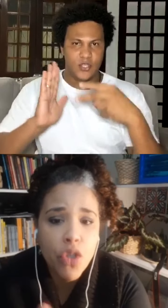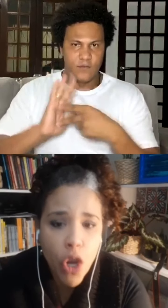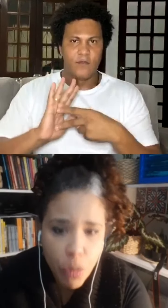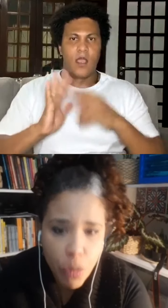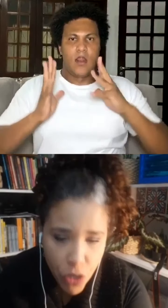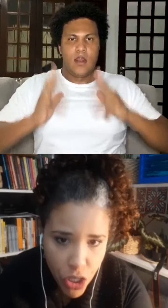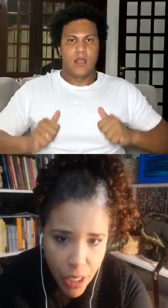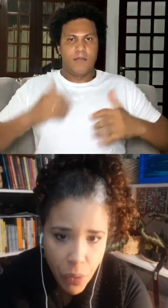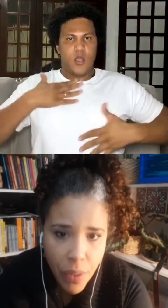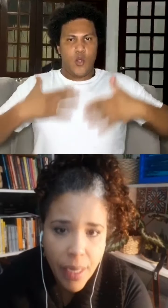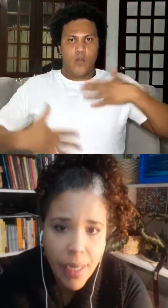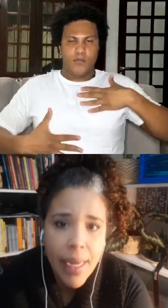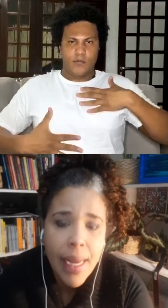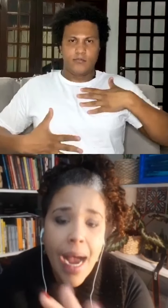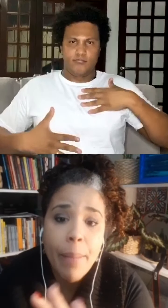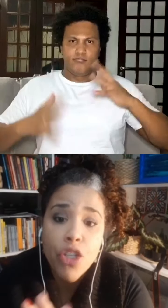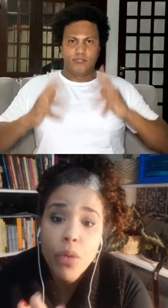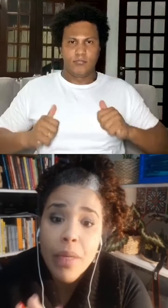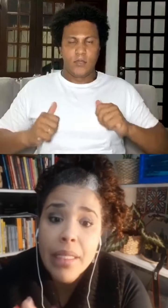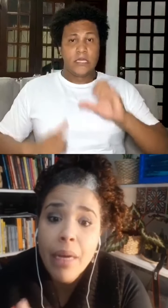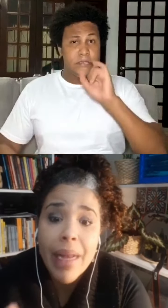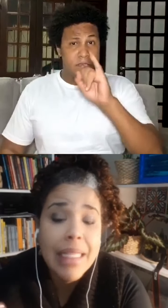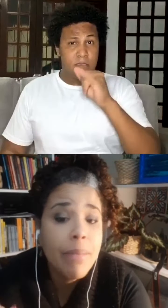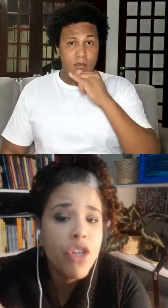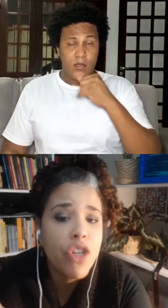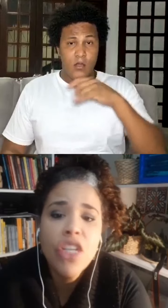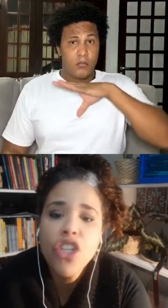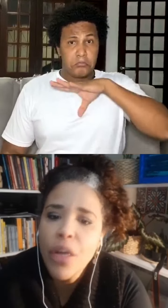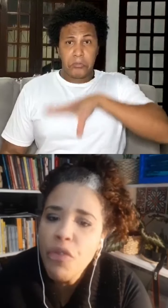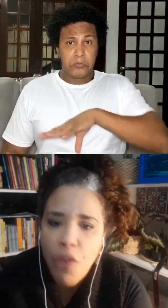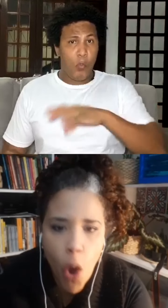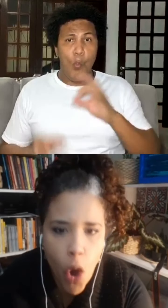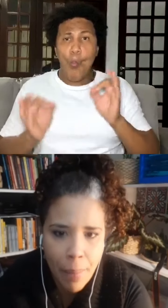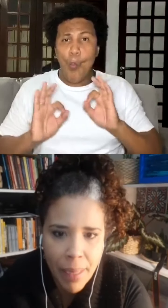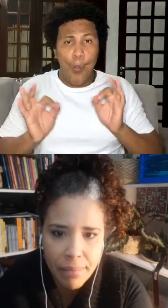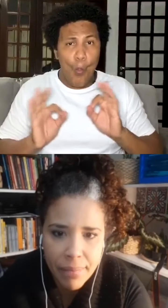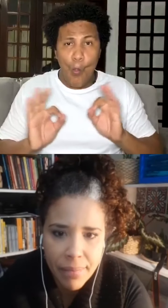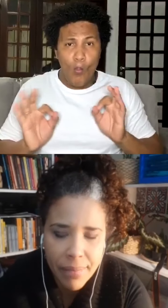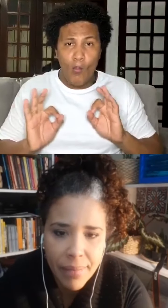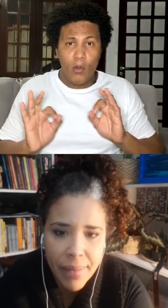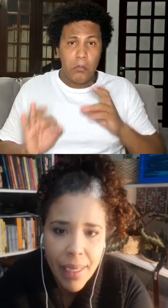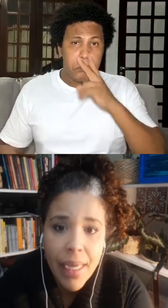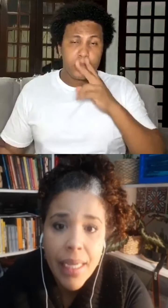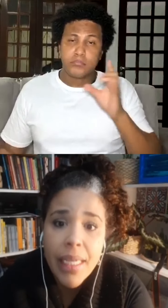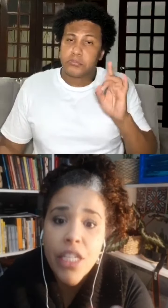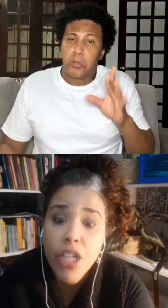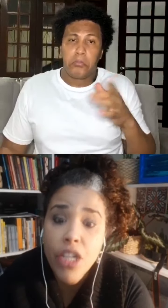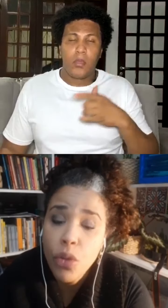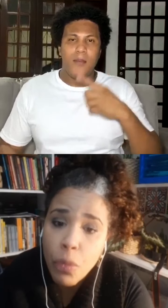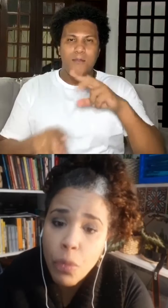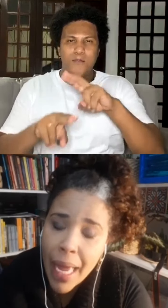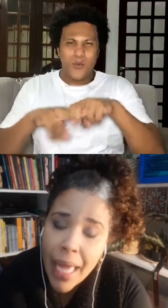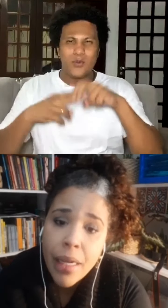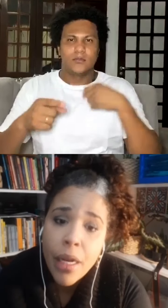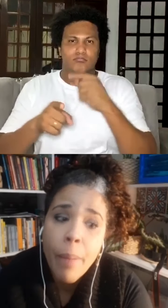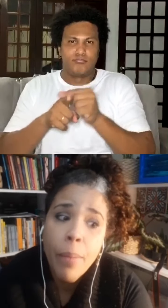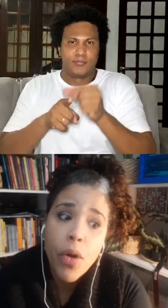só de progesterona, a menstruação ela simplesmente não forma. E está tudo